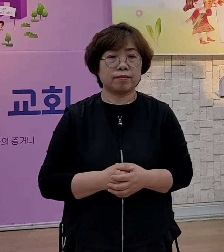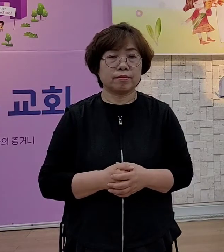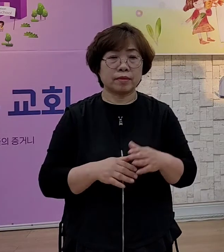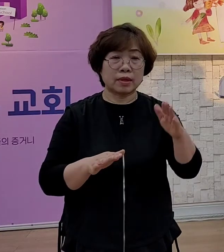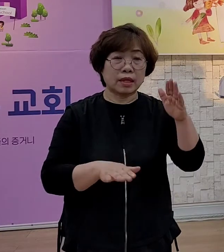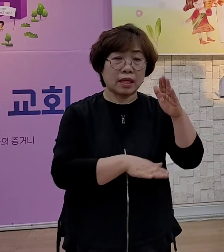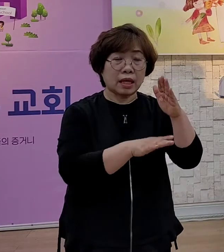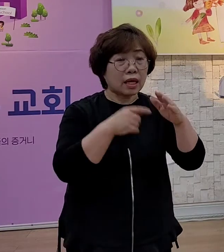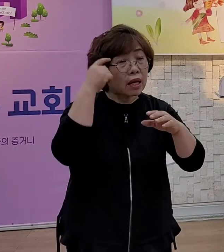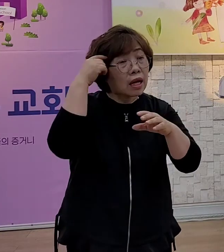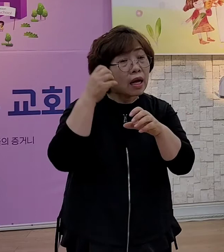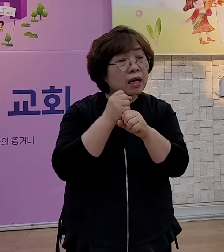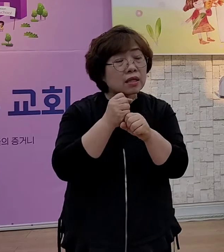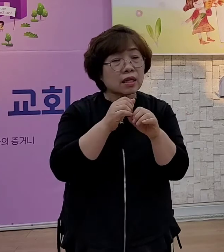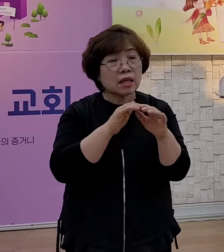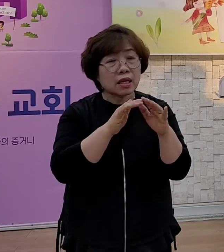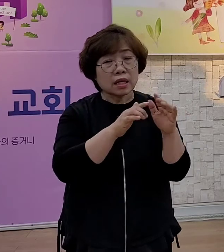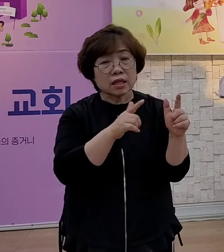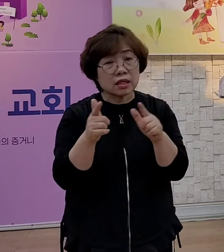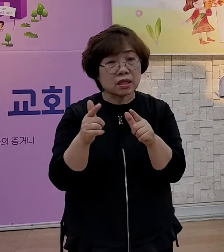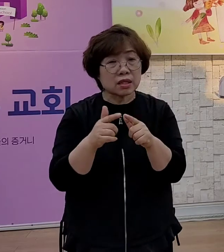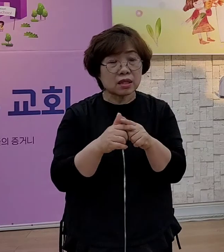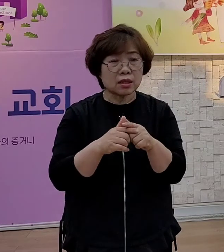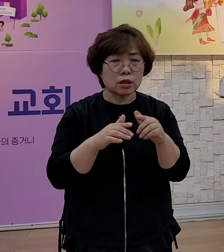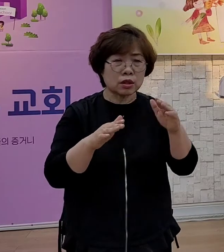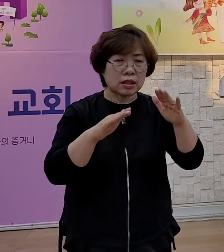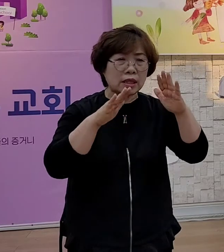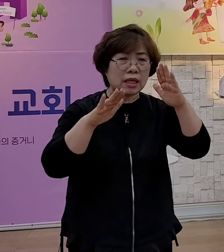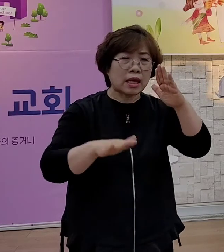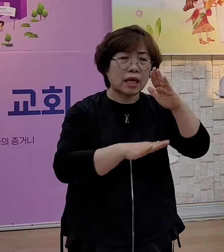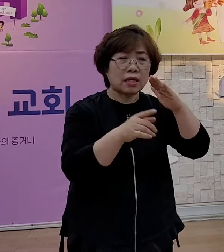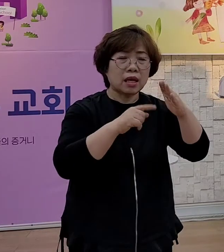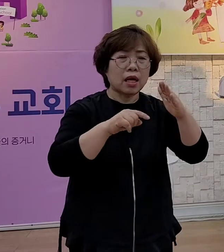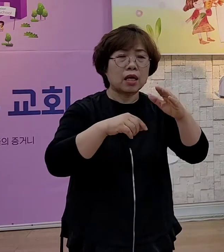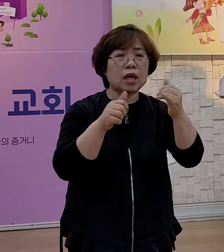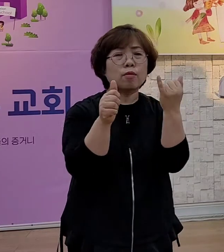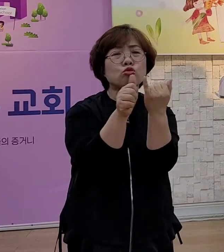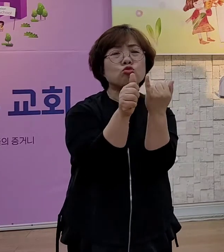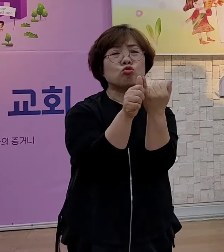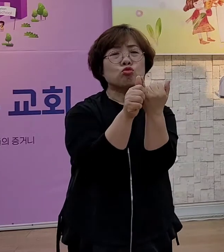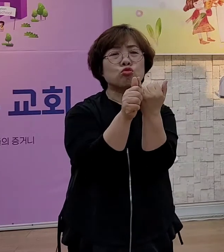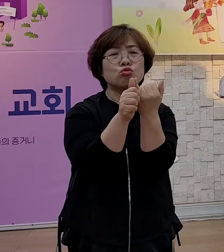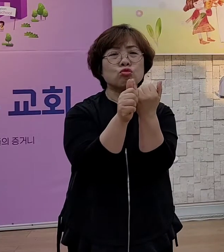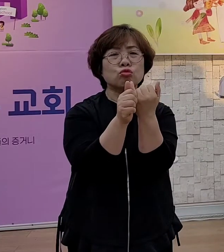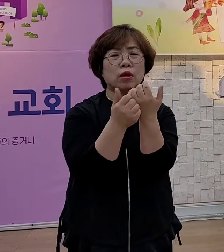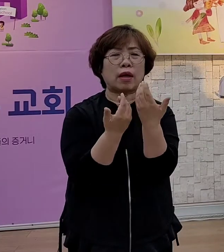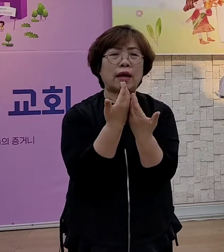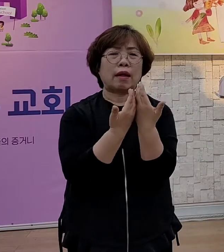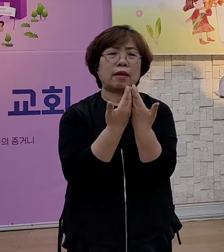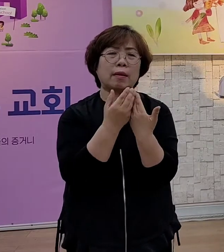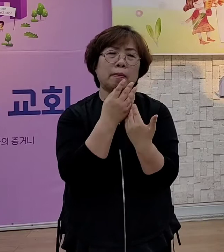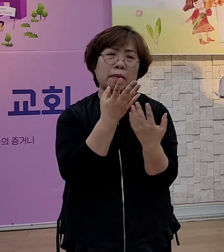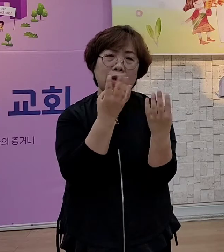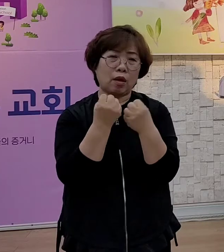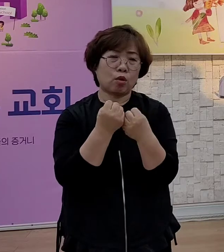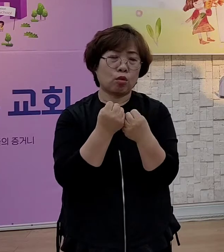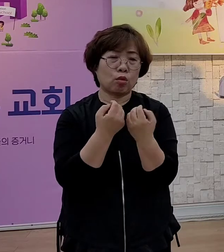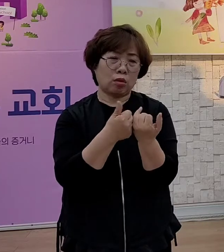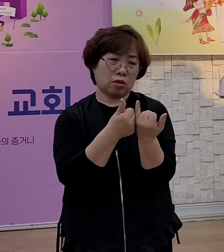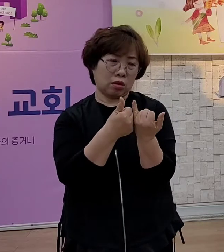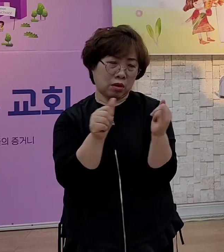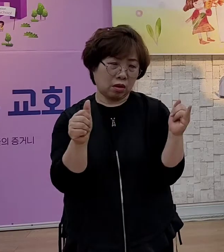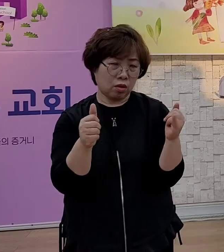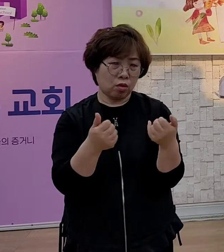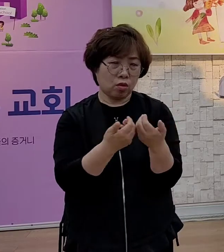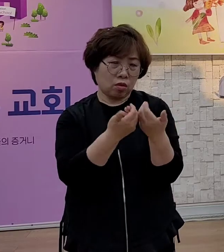가정학자들은요, 우리의 부부 간의 문제가 요즘 아주 많잖아요. 이혼을 왜 합니까? 별거를 왜 합니까? 부부 간의